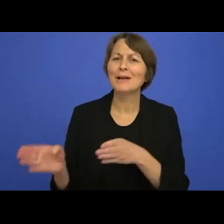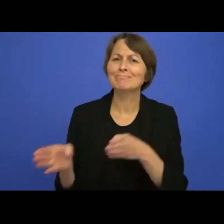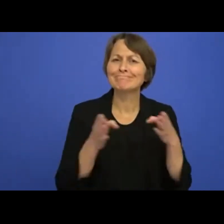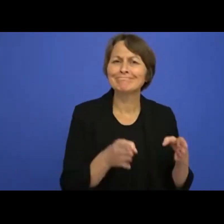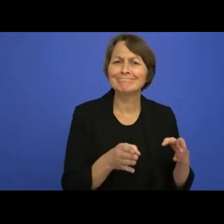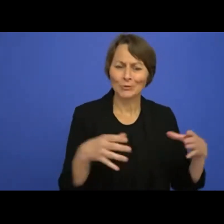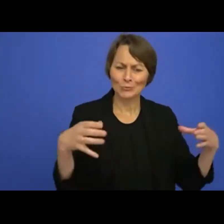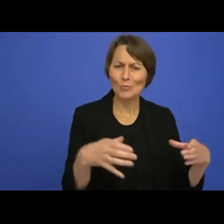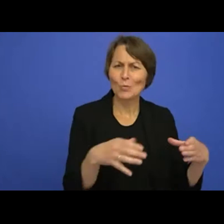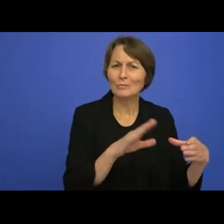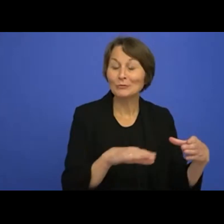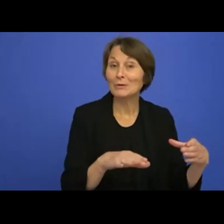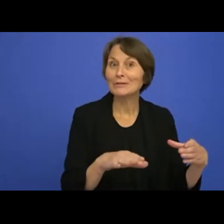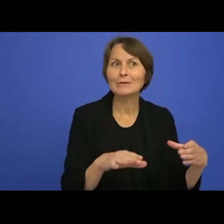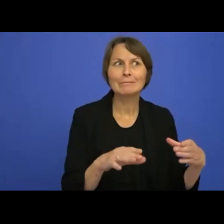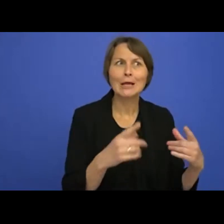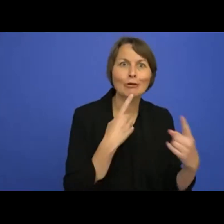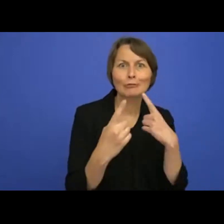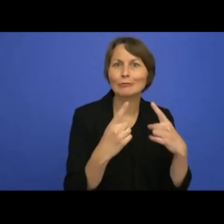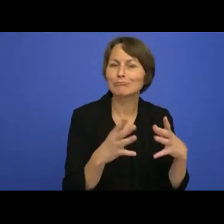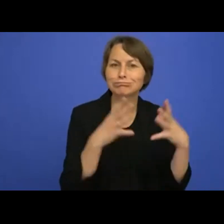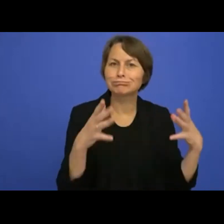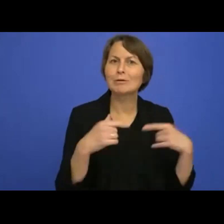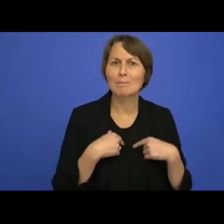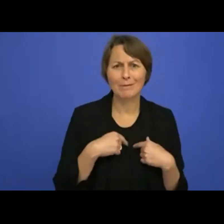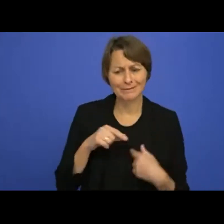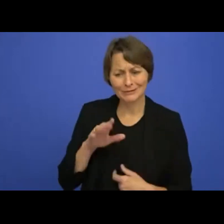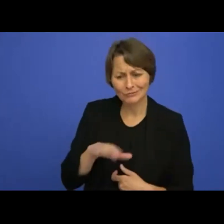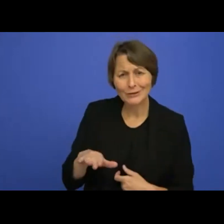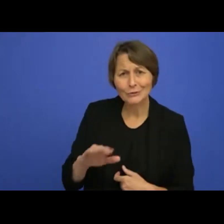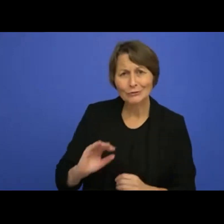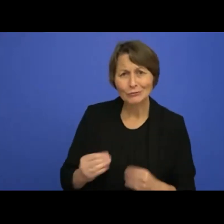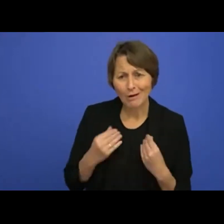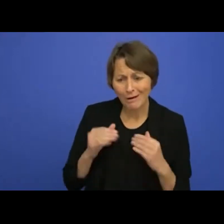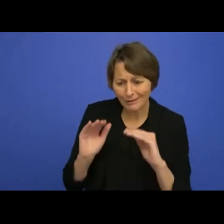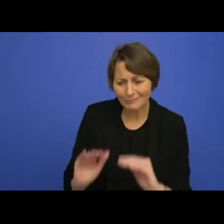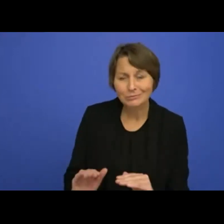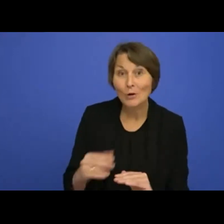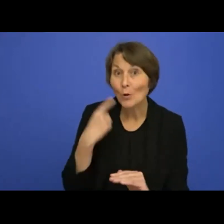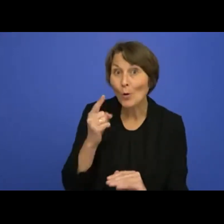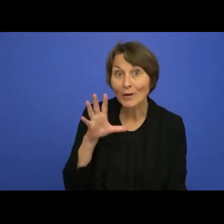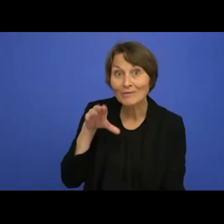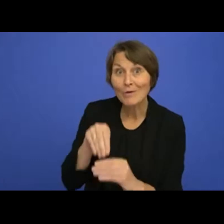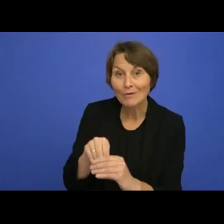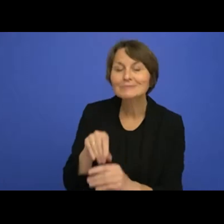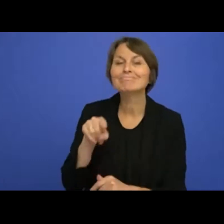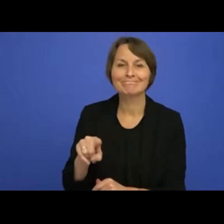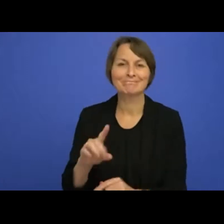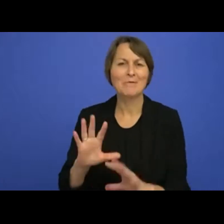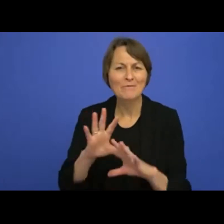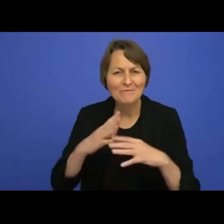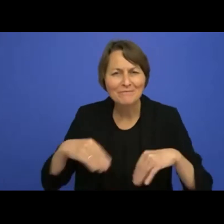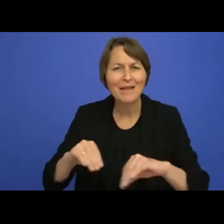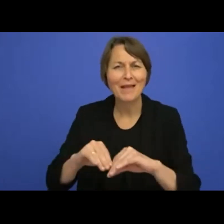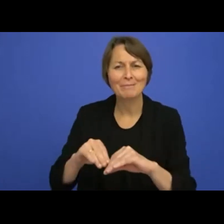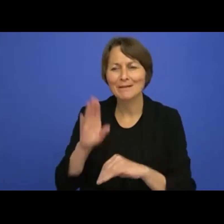n'avons pas encore beaucoup parlé dans nos questions, mais qui pourtant est tout à fait central dans la vie des enfants. Et il s'agit des parents, des familles. Et